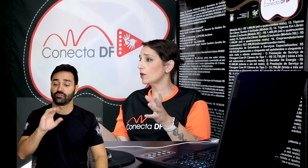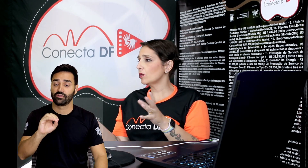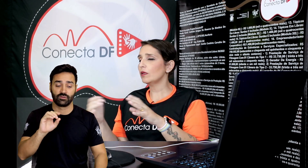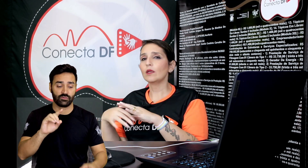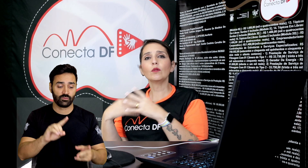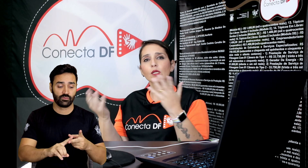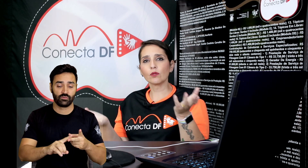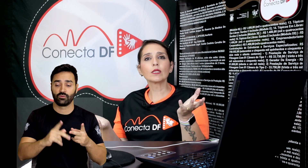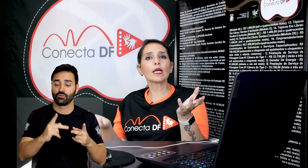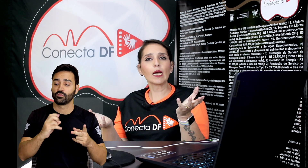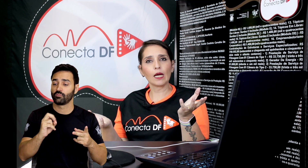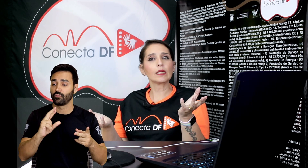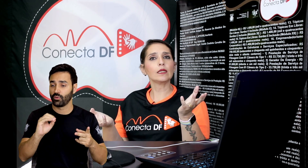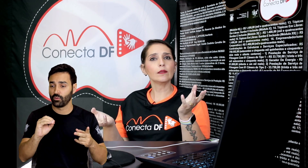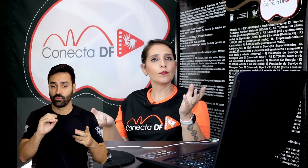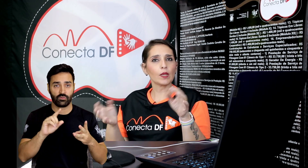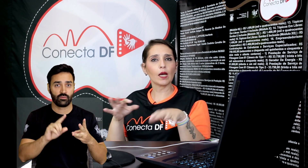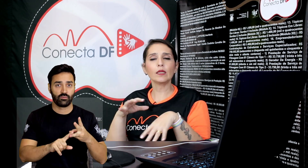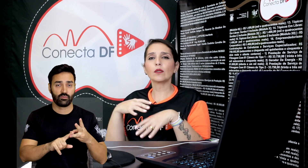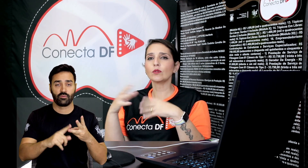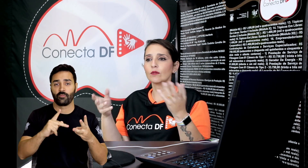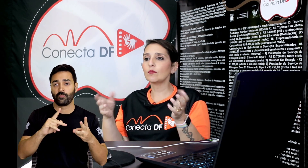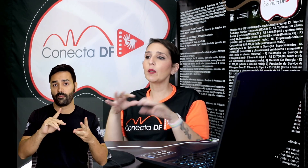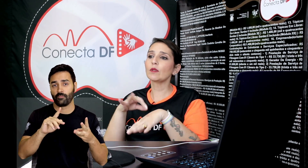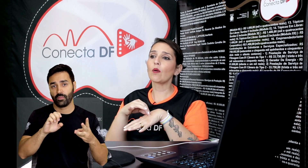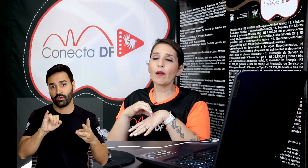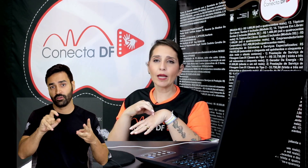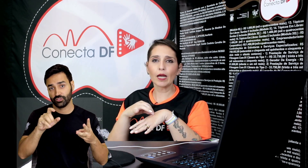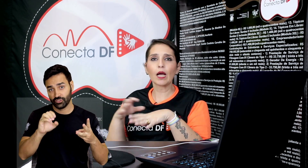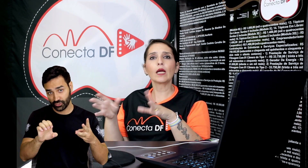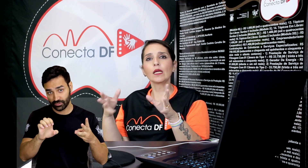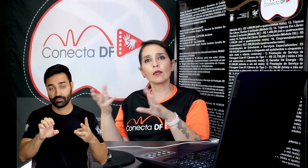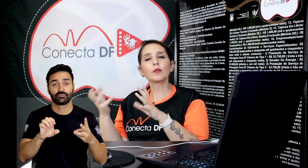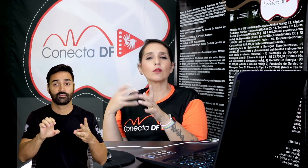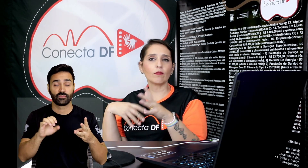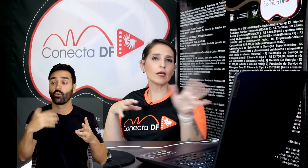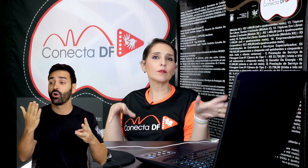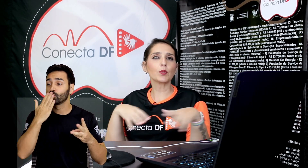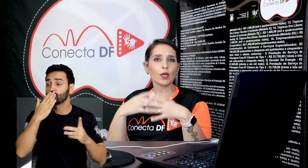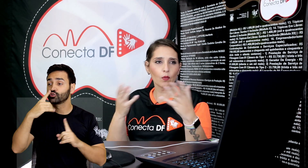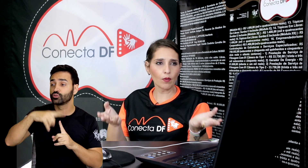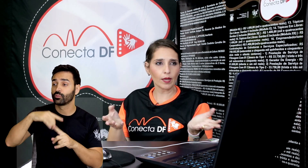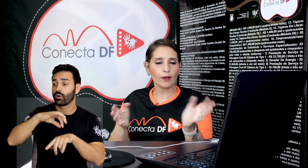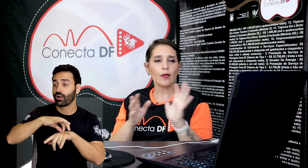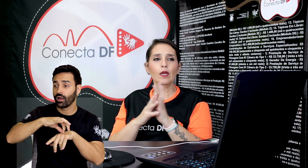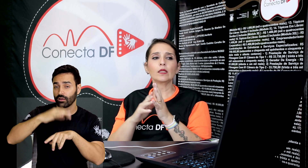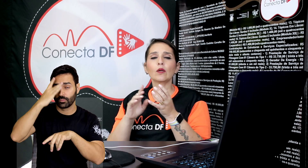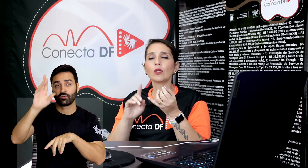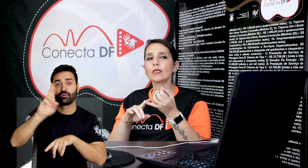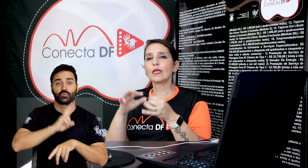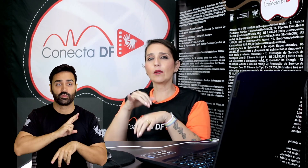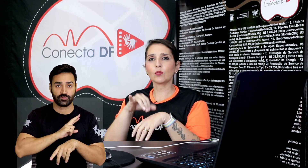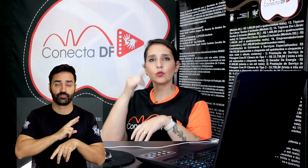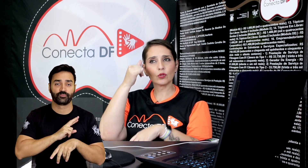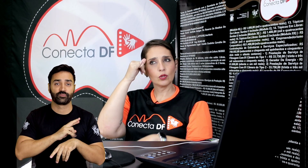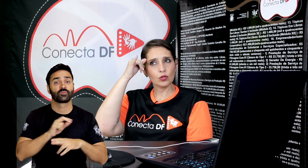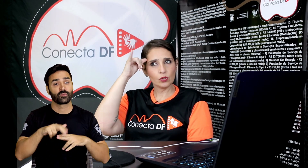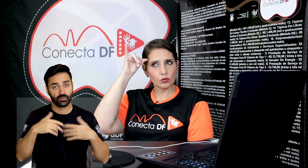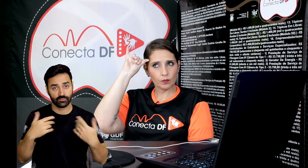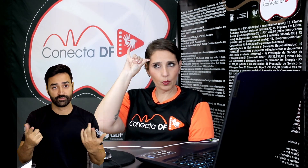o peixe não deixam de ser carne, tá? Então, se a gente perguntar qual é a carne, aí a pessoa vai responder qual é. Então, nós